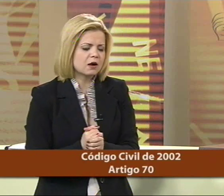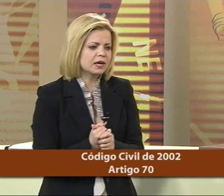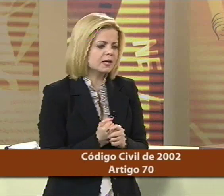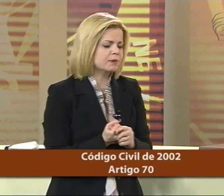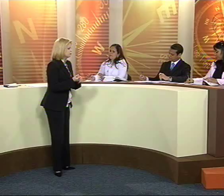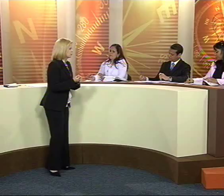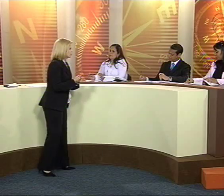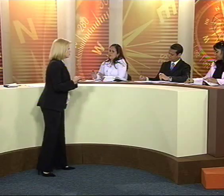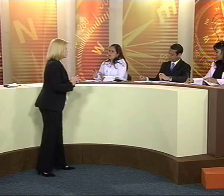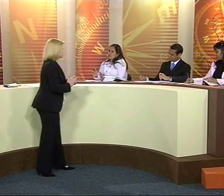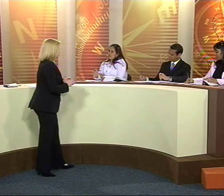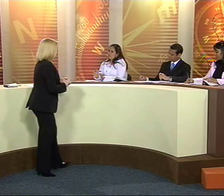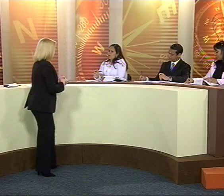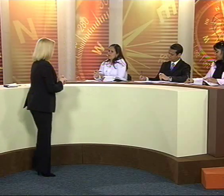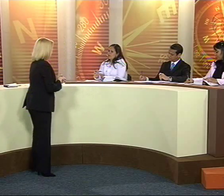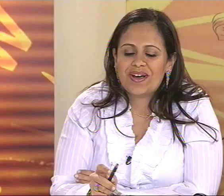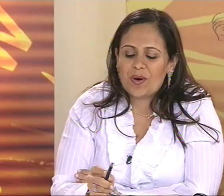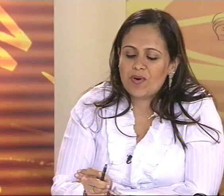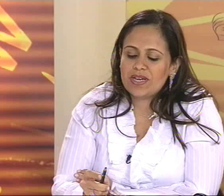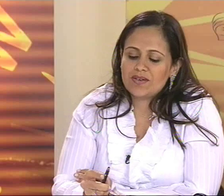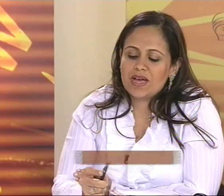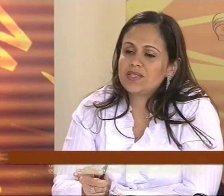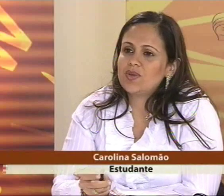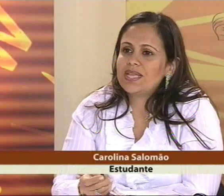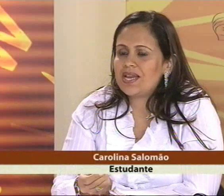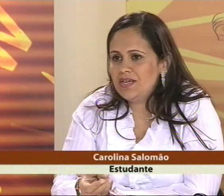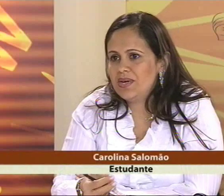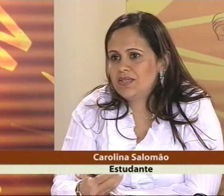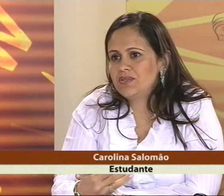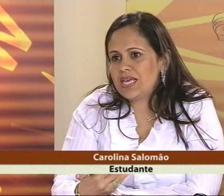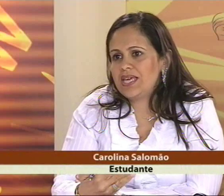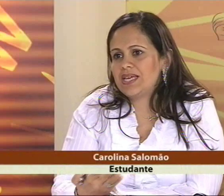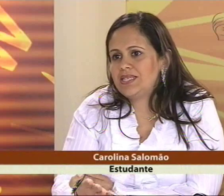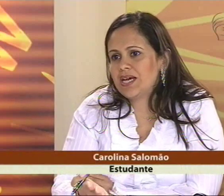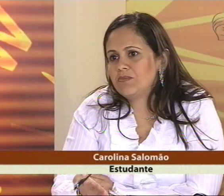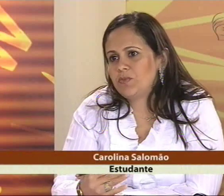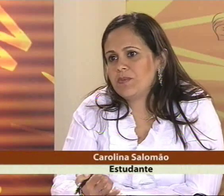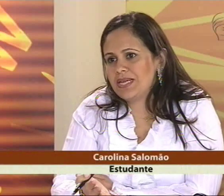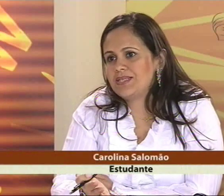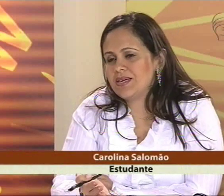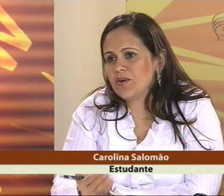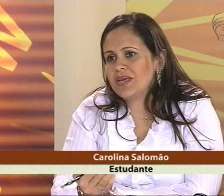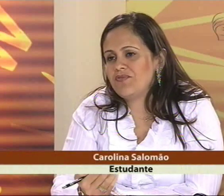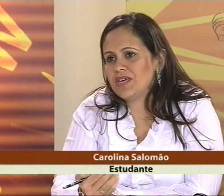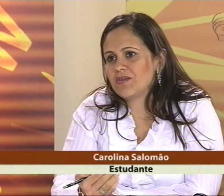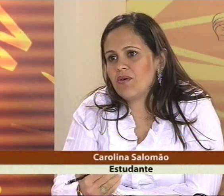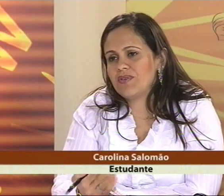alguém quer perguntar alguma coisa sobre o domicílio? Ô, Mônica, no caso do andarilho, ele não tem esse ânimo de permanecer. Como é que fica? Qual que vai